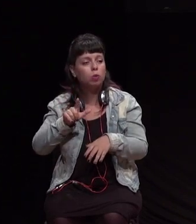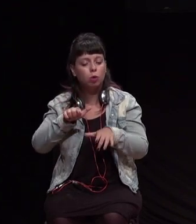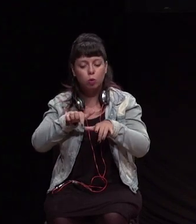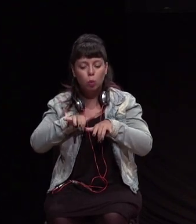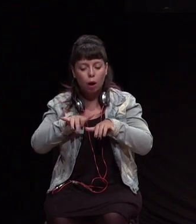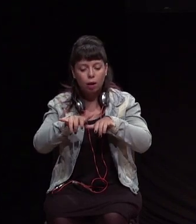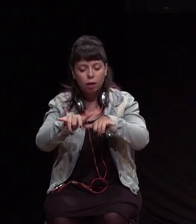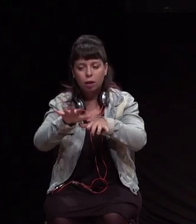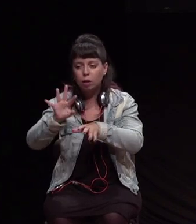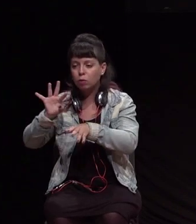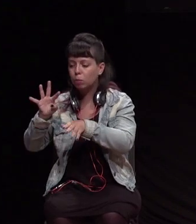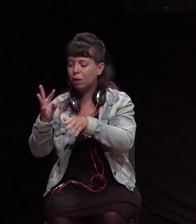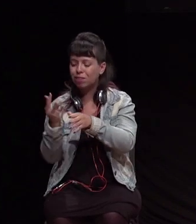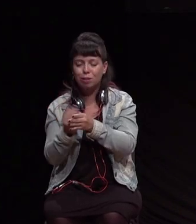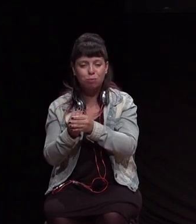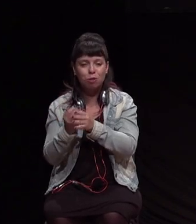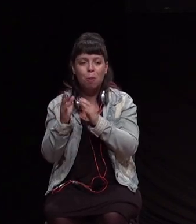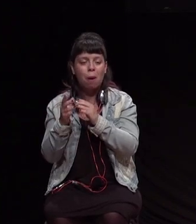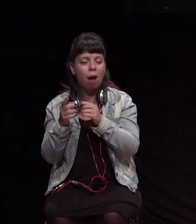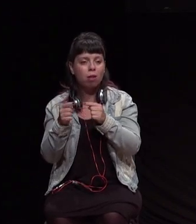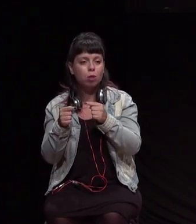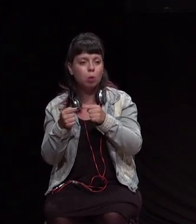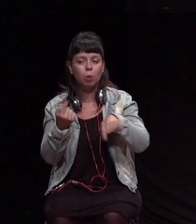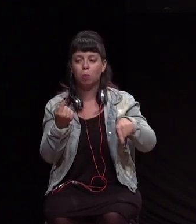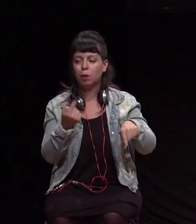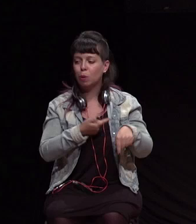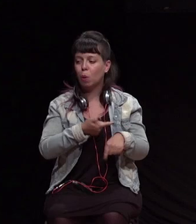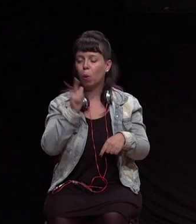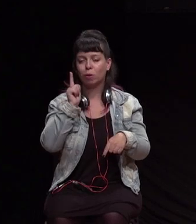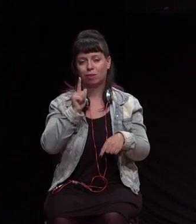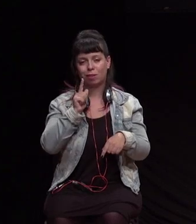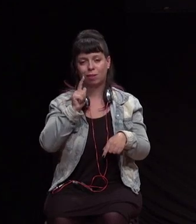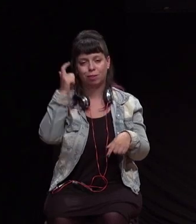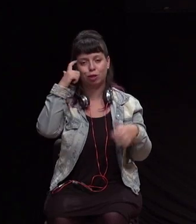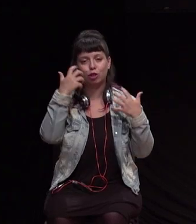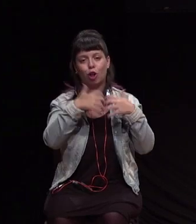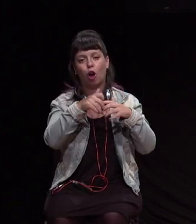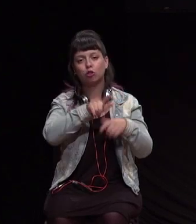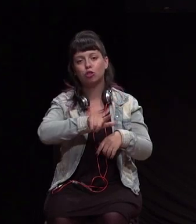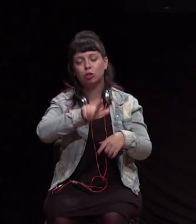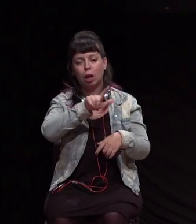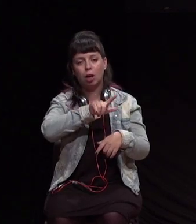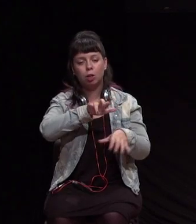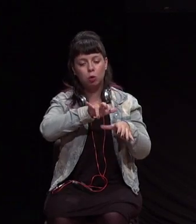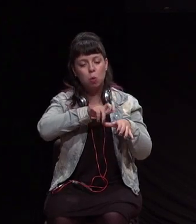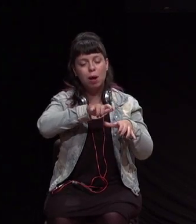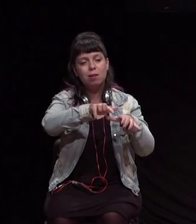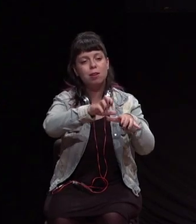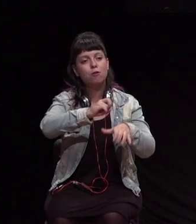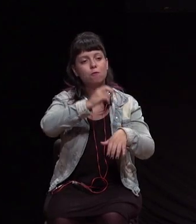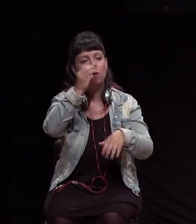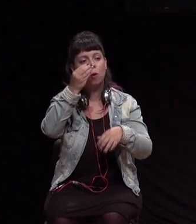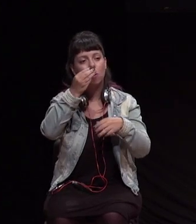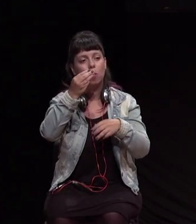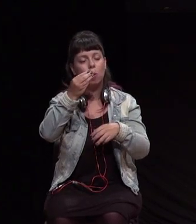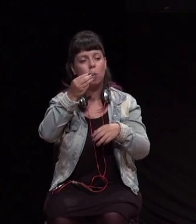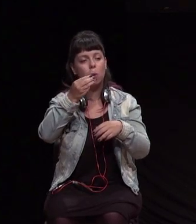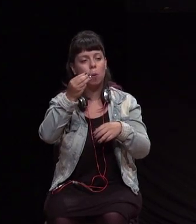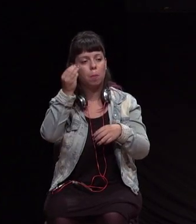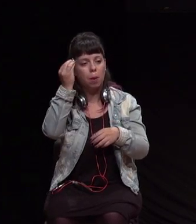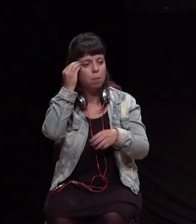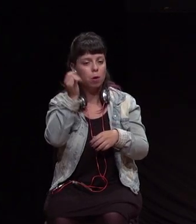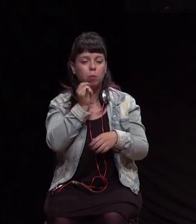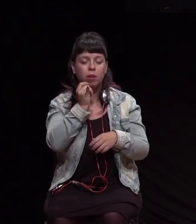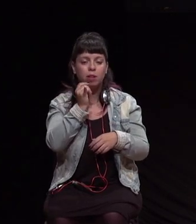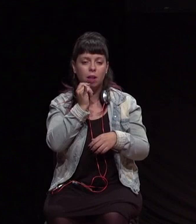muitas vezes é contraditória a outras lógicas da memória ou do arquivo, como, por exemplo, aqui os povos ameríndios daqui das terras baixas da América do